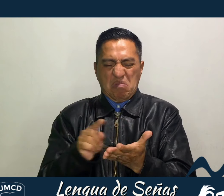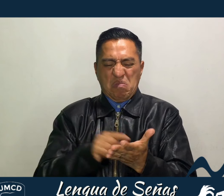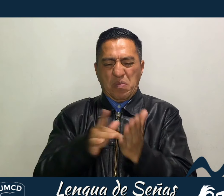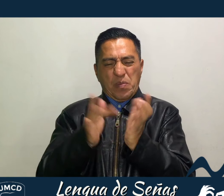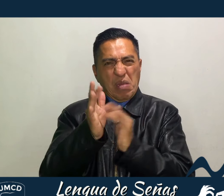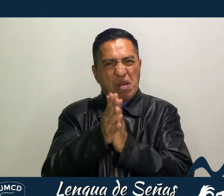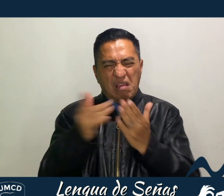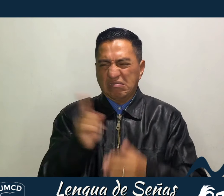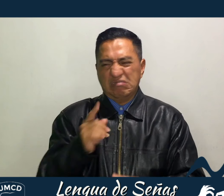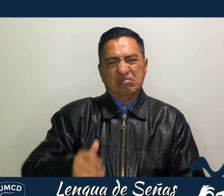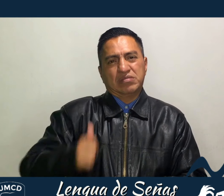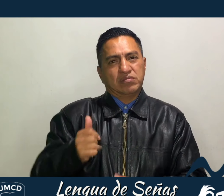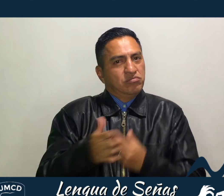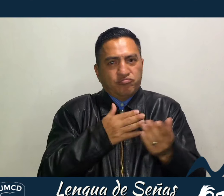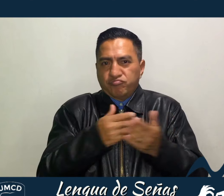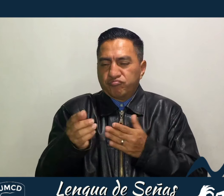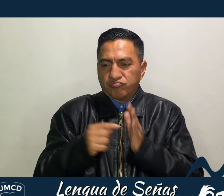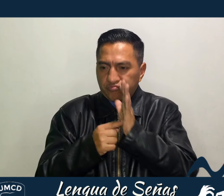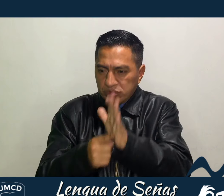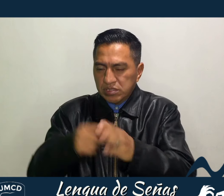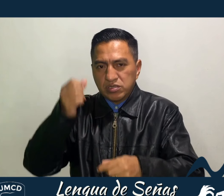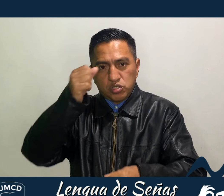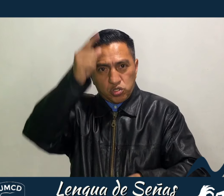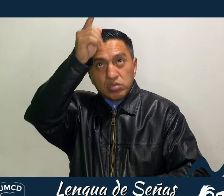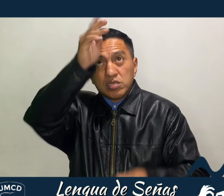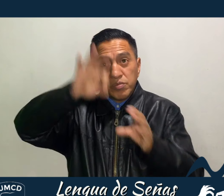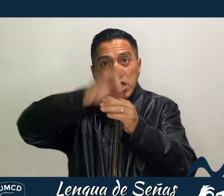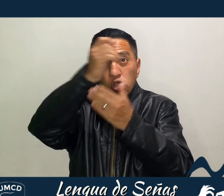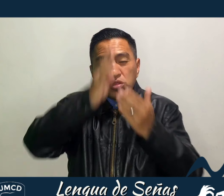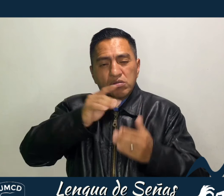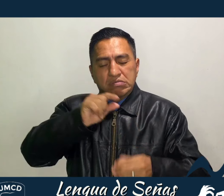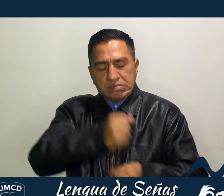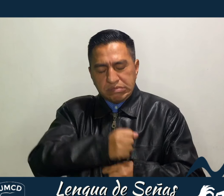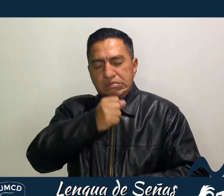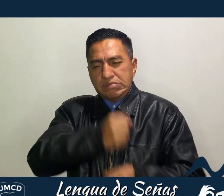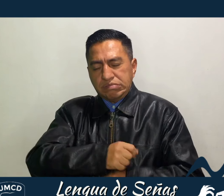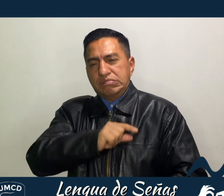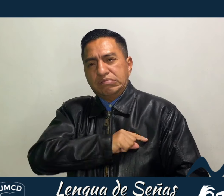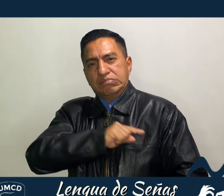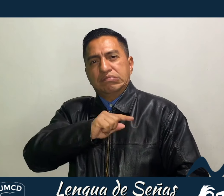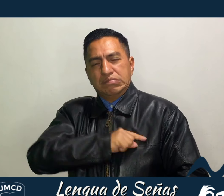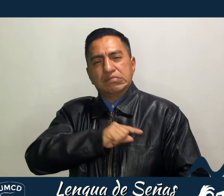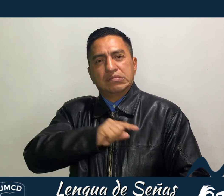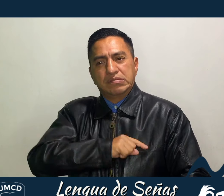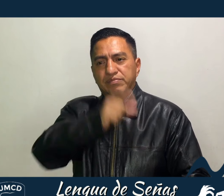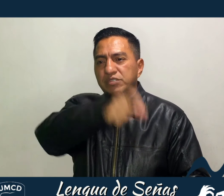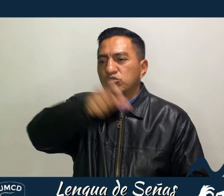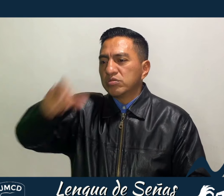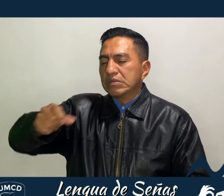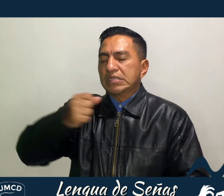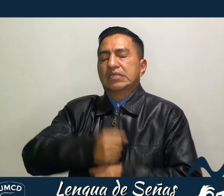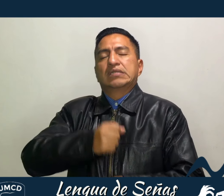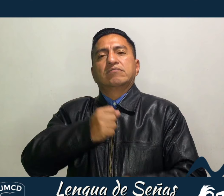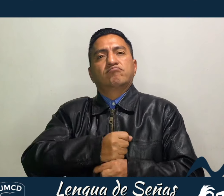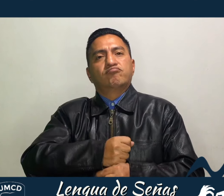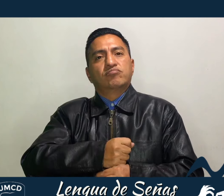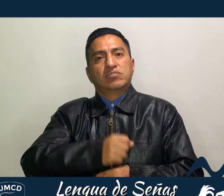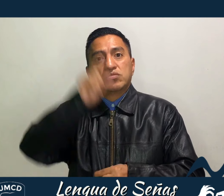para que un día el Espíritu de Dios pueda obrar por medio de ella en los corazones de todos ellos y la